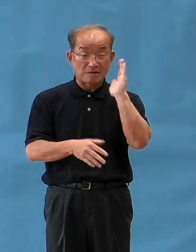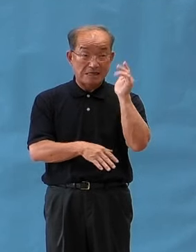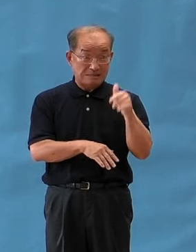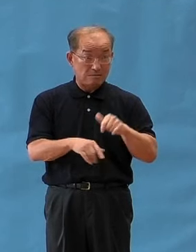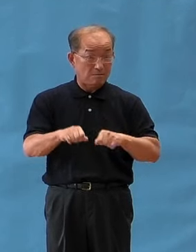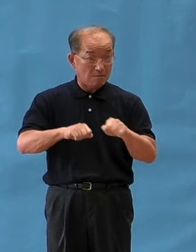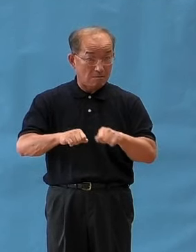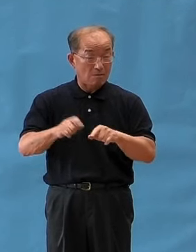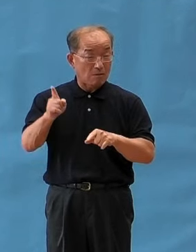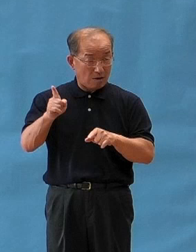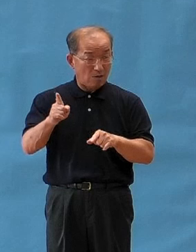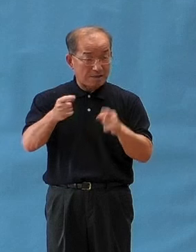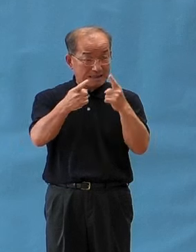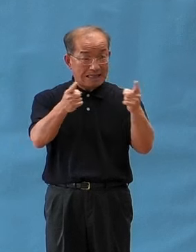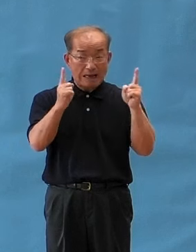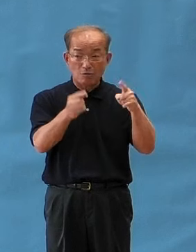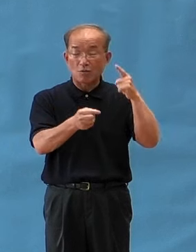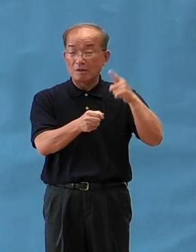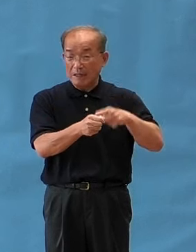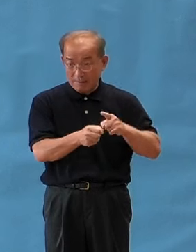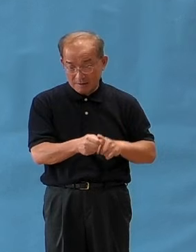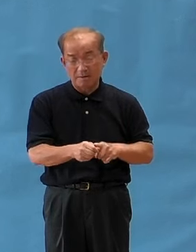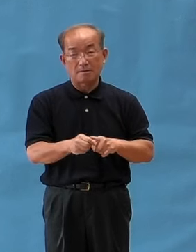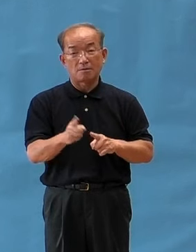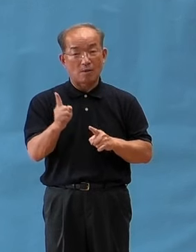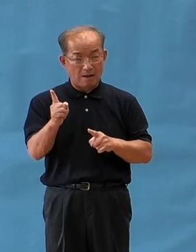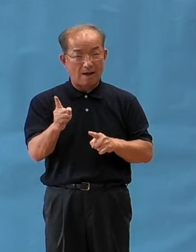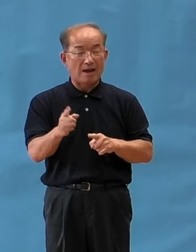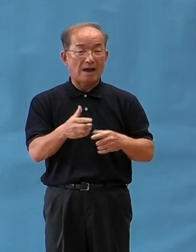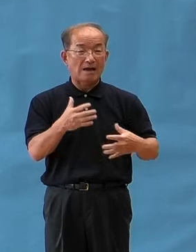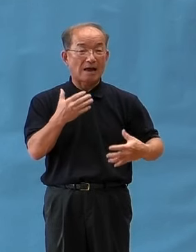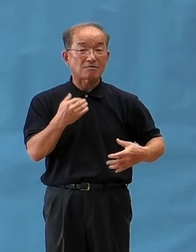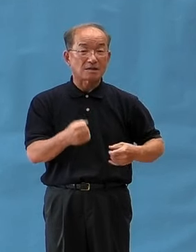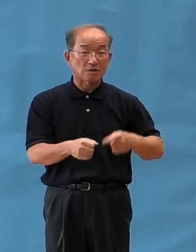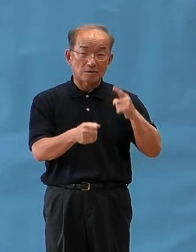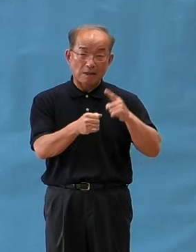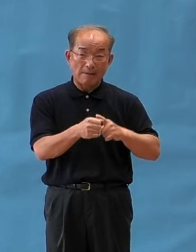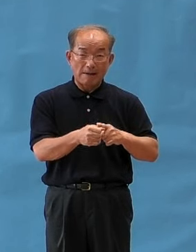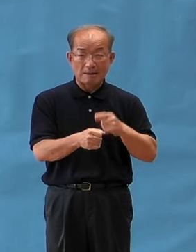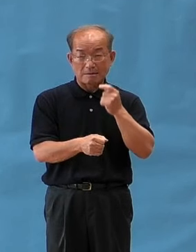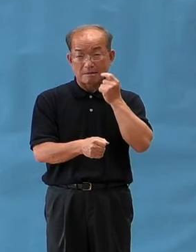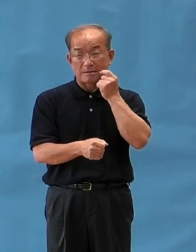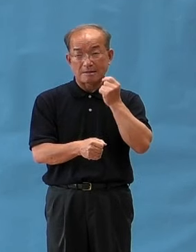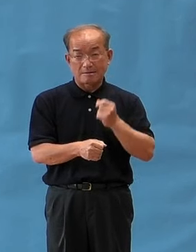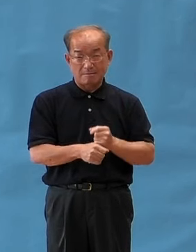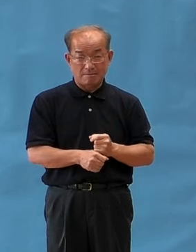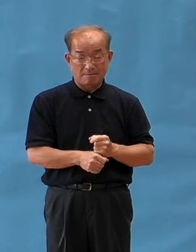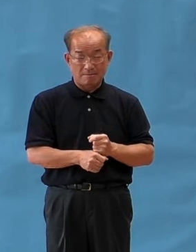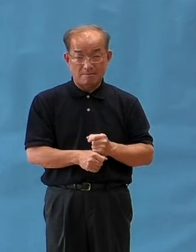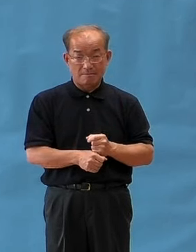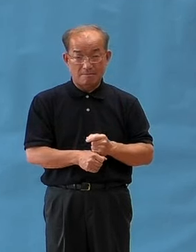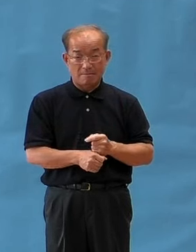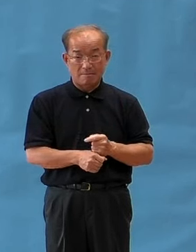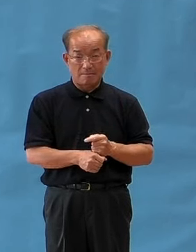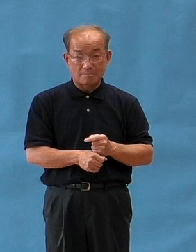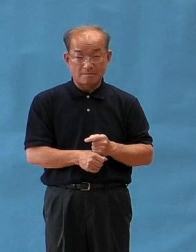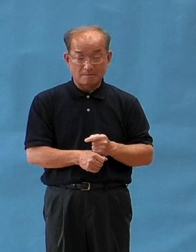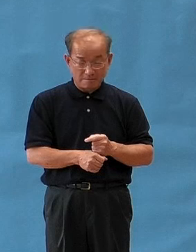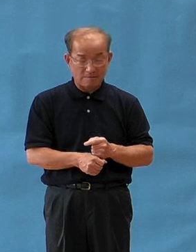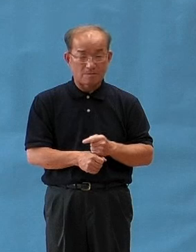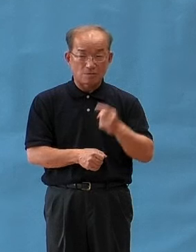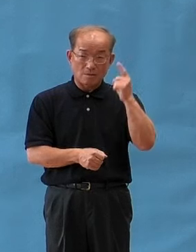か、そんなこと大学のためになるけども、その学生のためにならない。そんなことを考えて一体どうするんだ